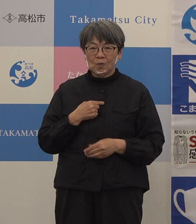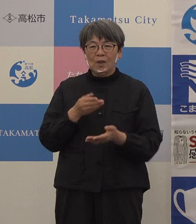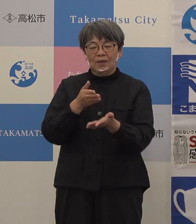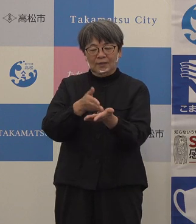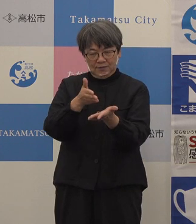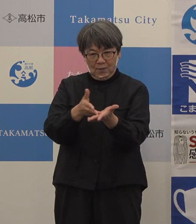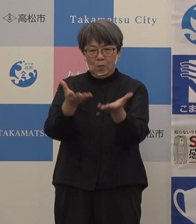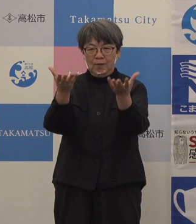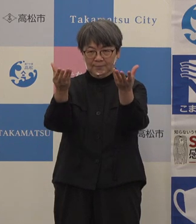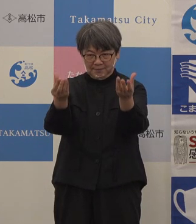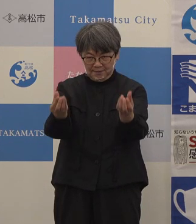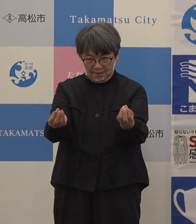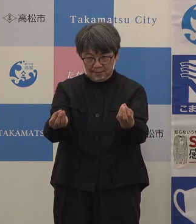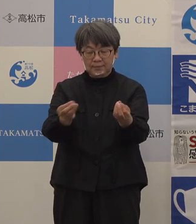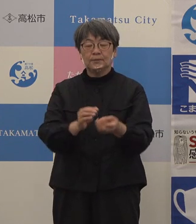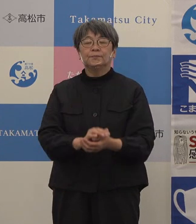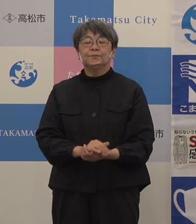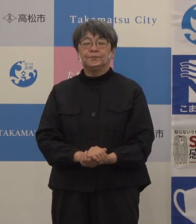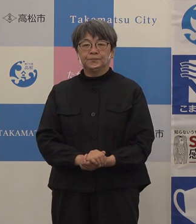ございます。